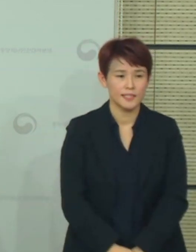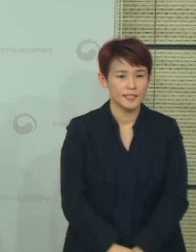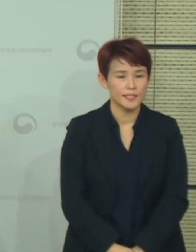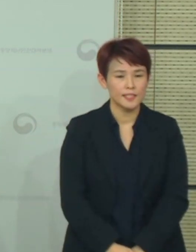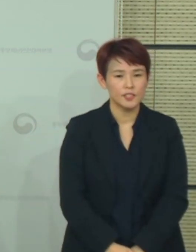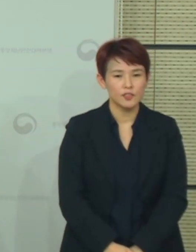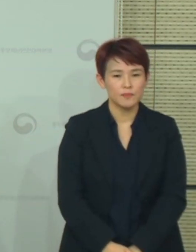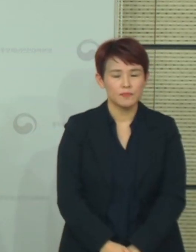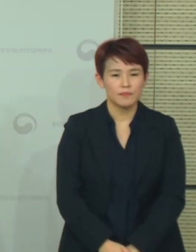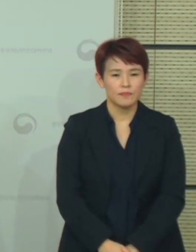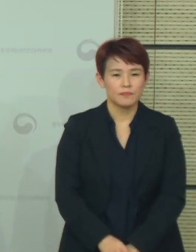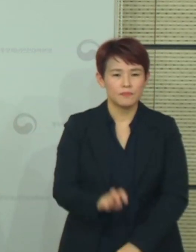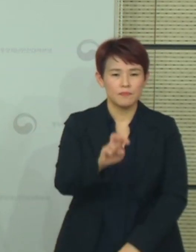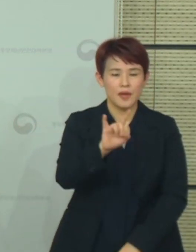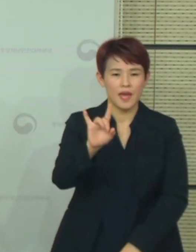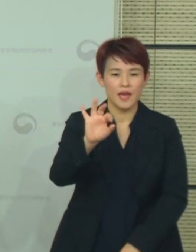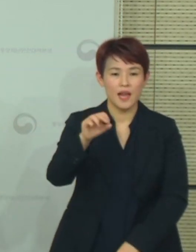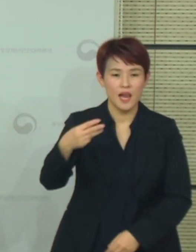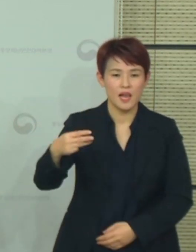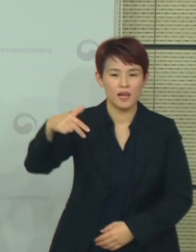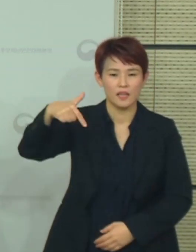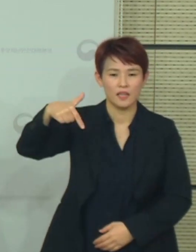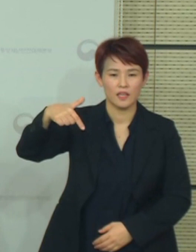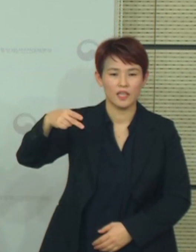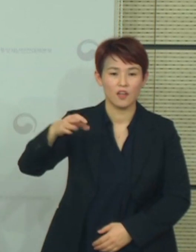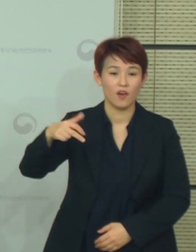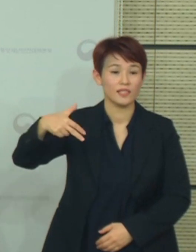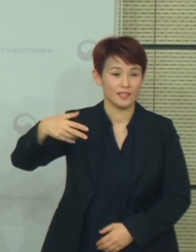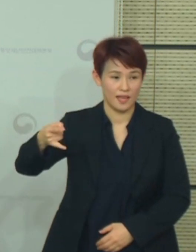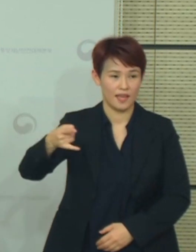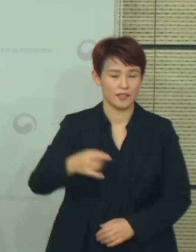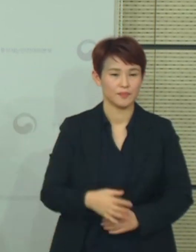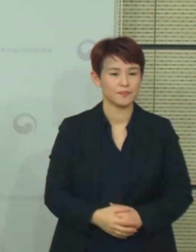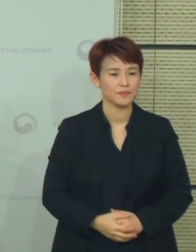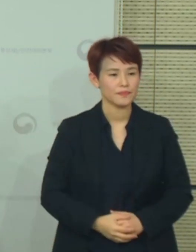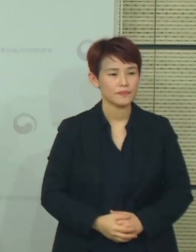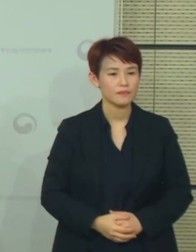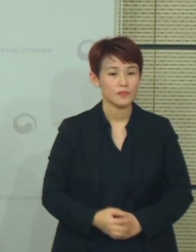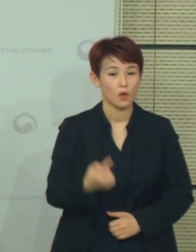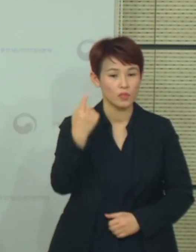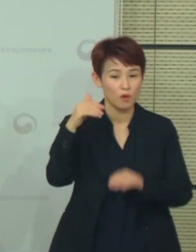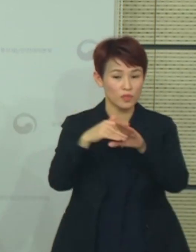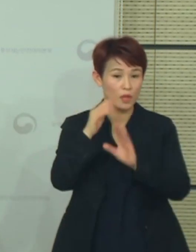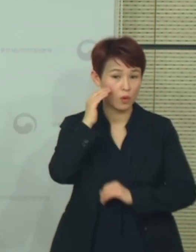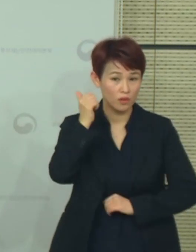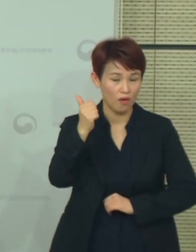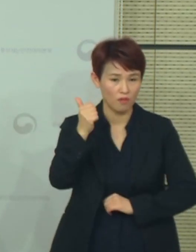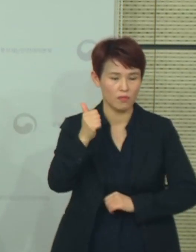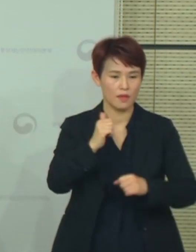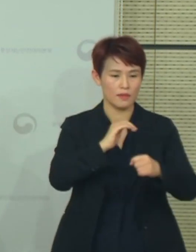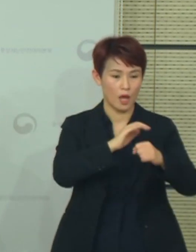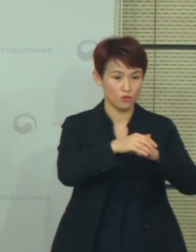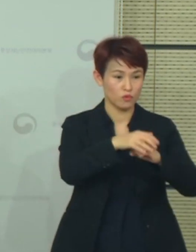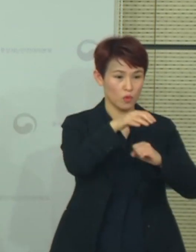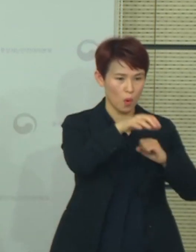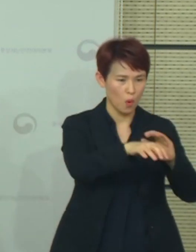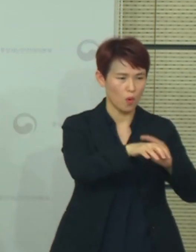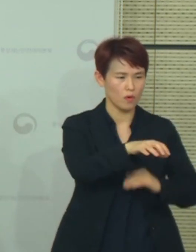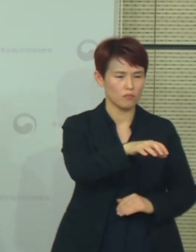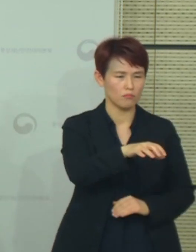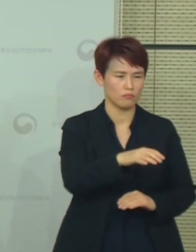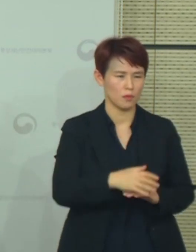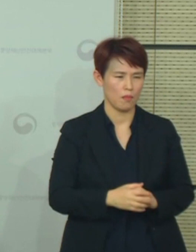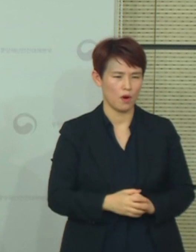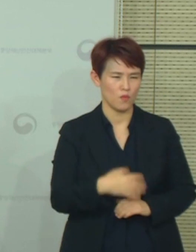네, 매일경제 기자님. 네, 매일경제입니다. 그 어제 문재인 대통령께서 대구 경북 지역이 복합 위기